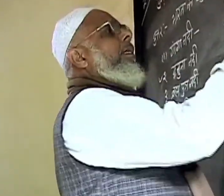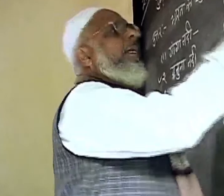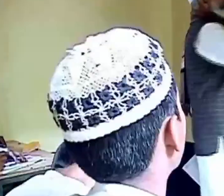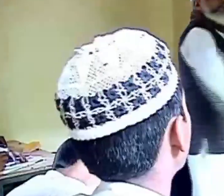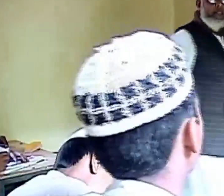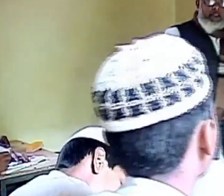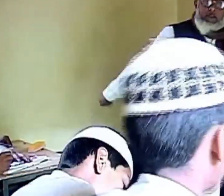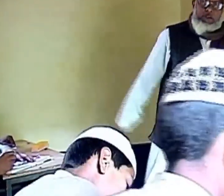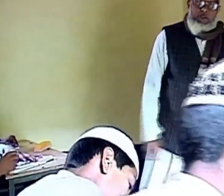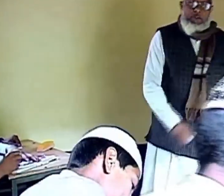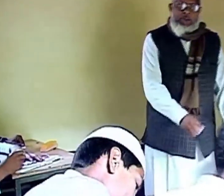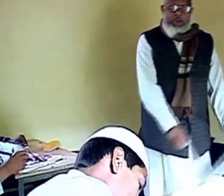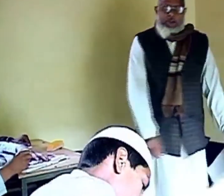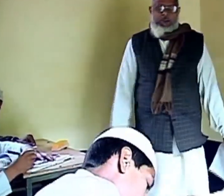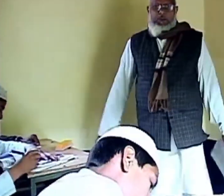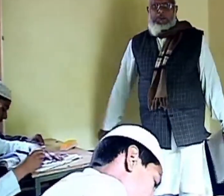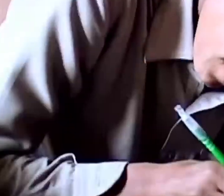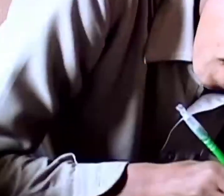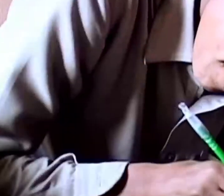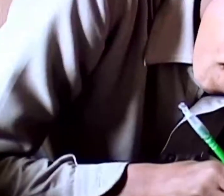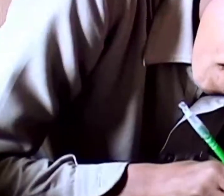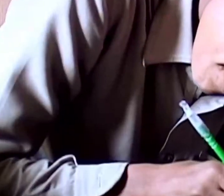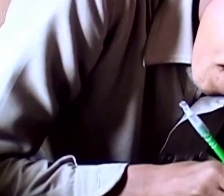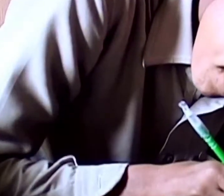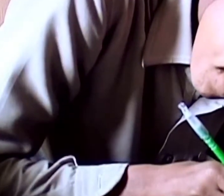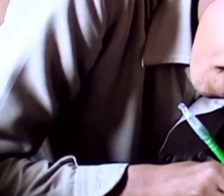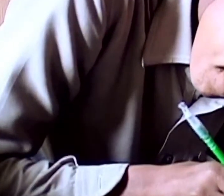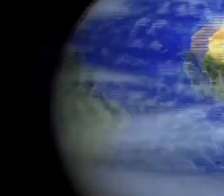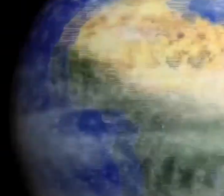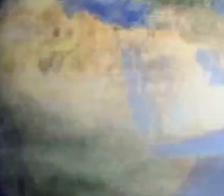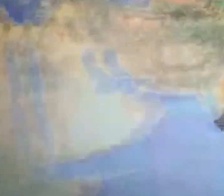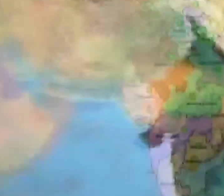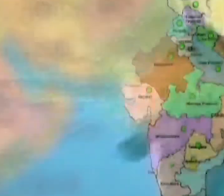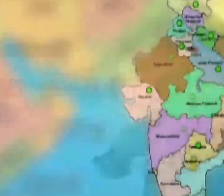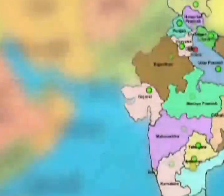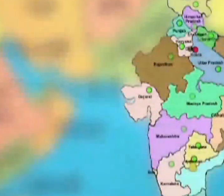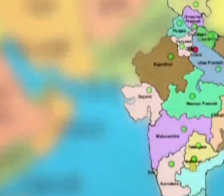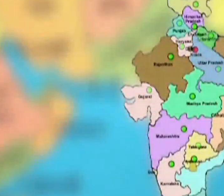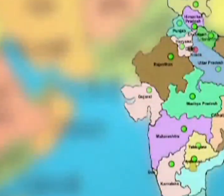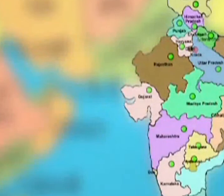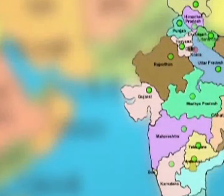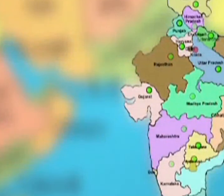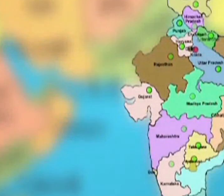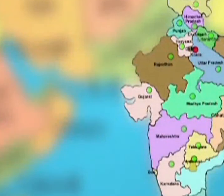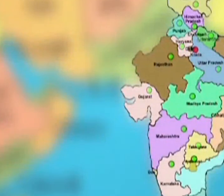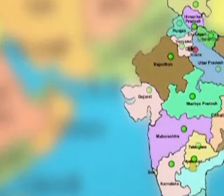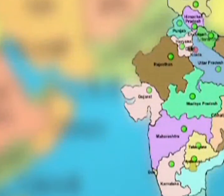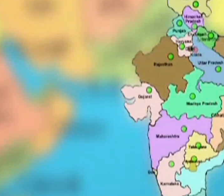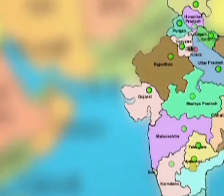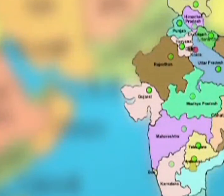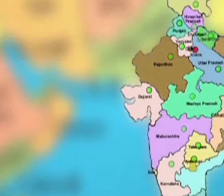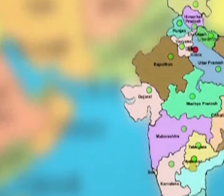क्यों मिलता फिर दुनिया में इसके केंद्र